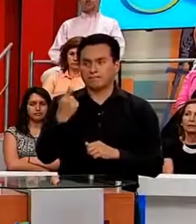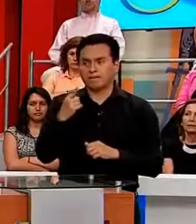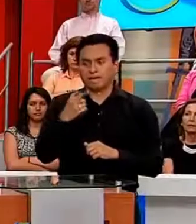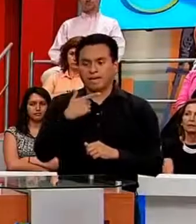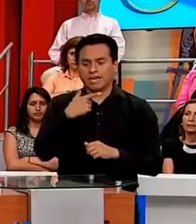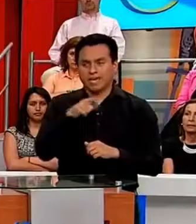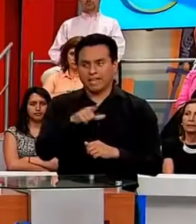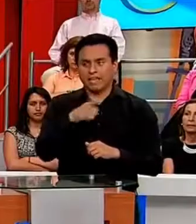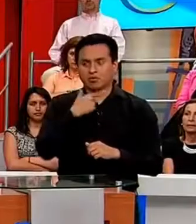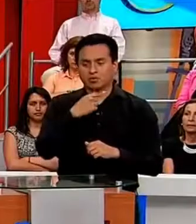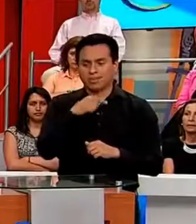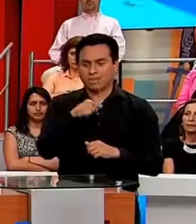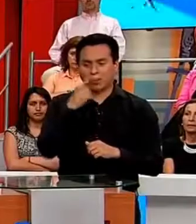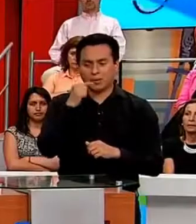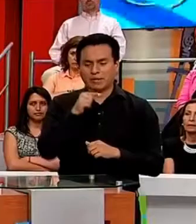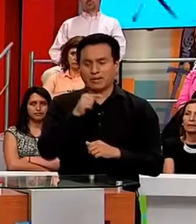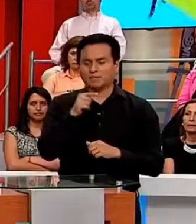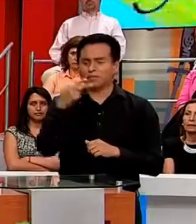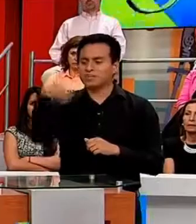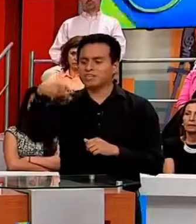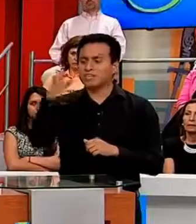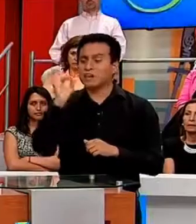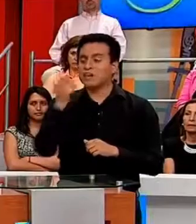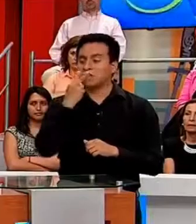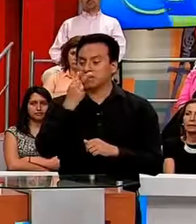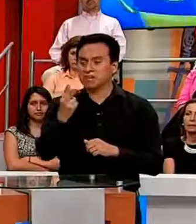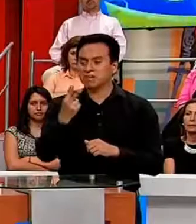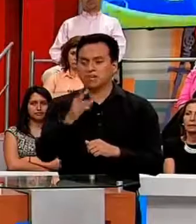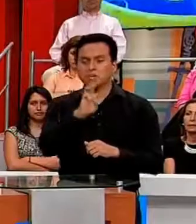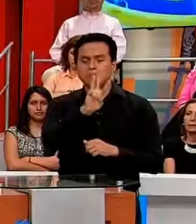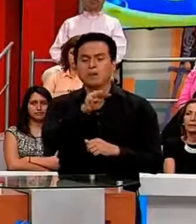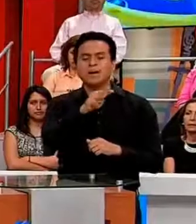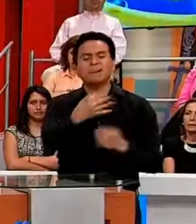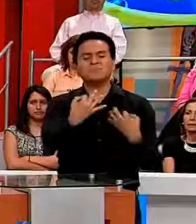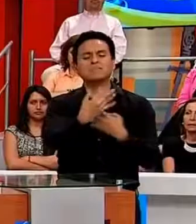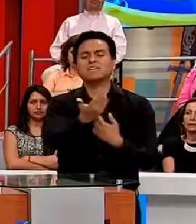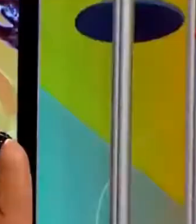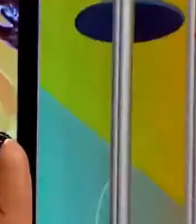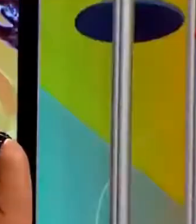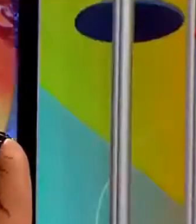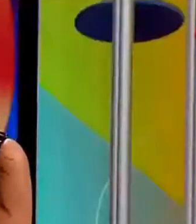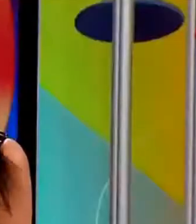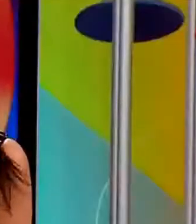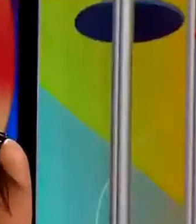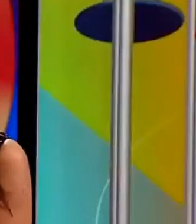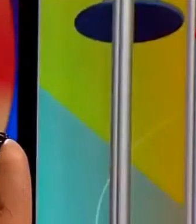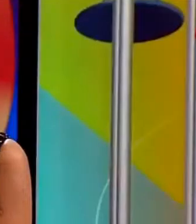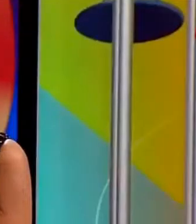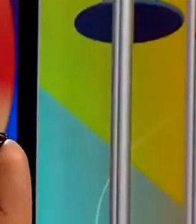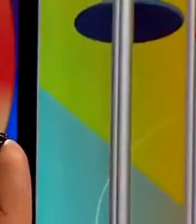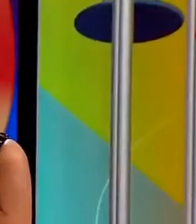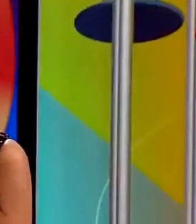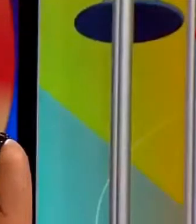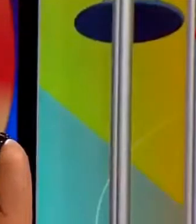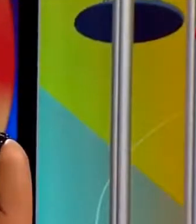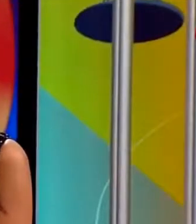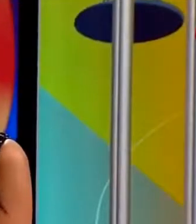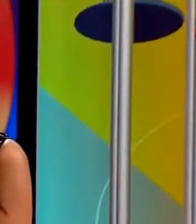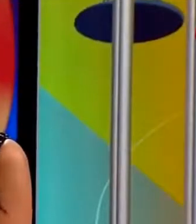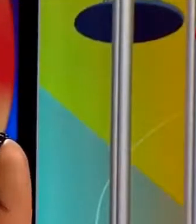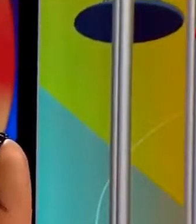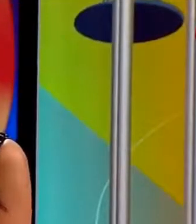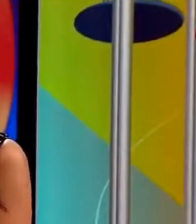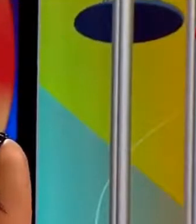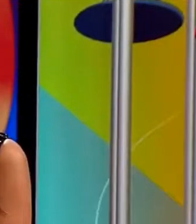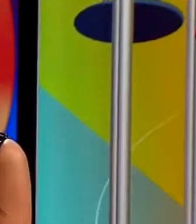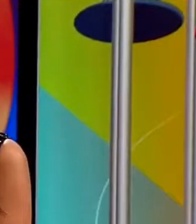almorzar y ver las noticias para que la mamá le explicara qué pasaba. Y él entendía todo, porque ellos se entendían muy